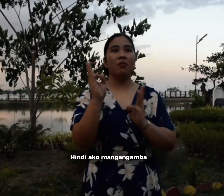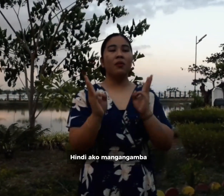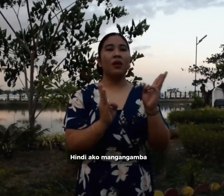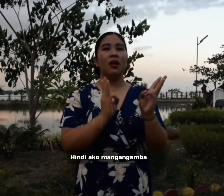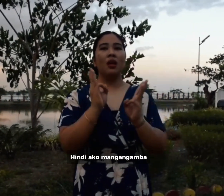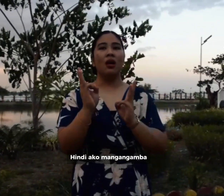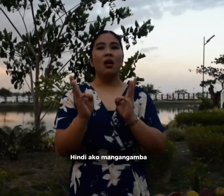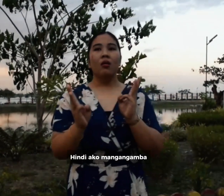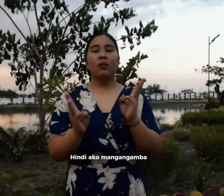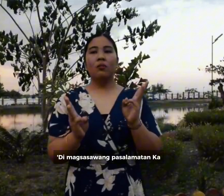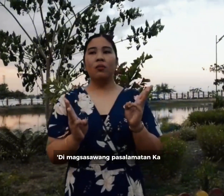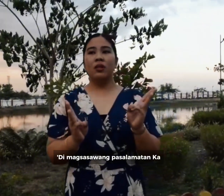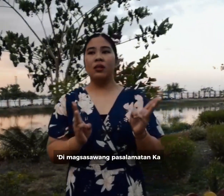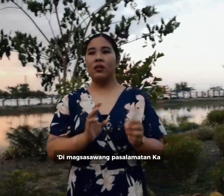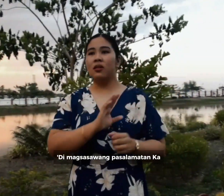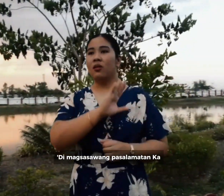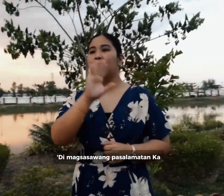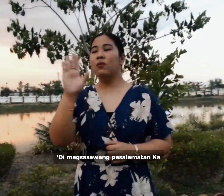mangangamba. Di magsasawang